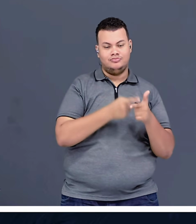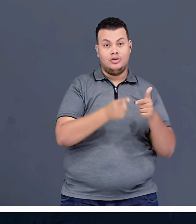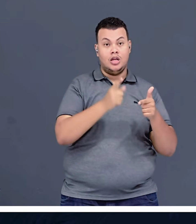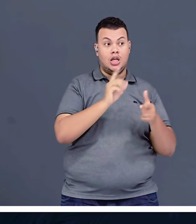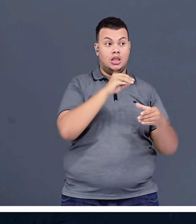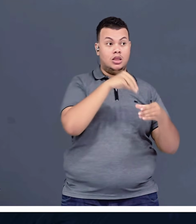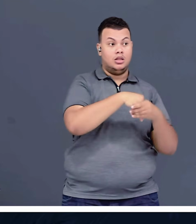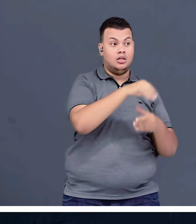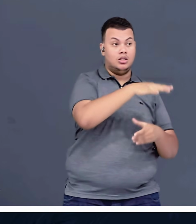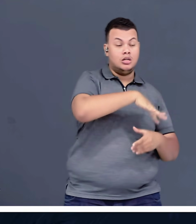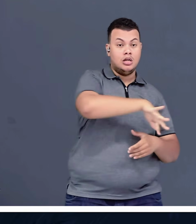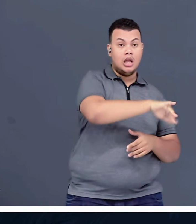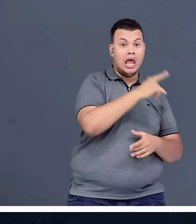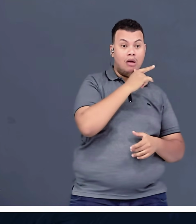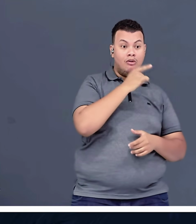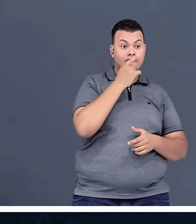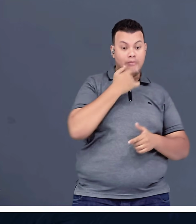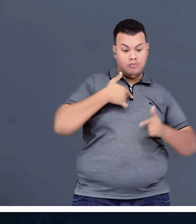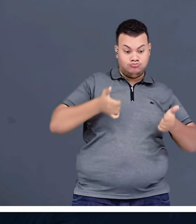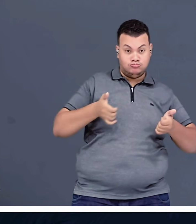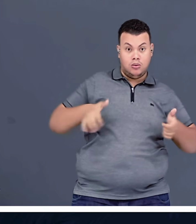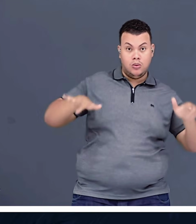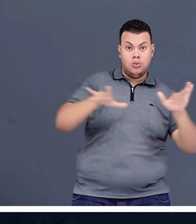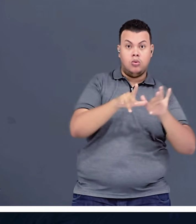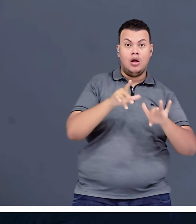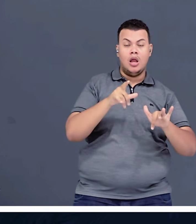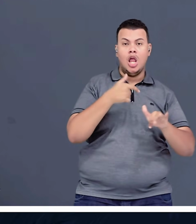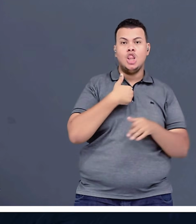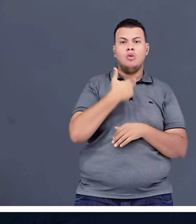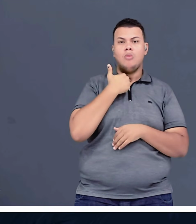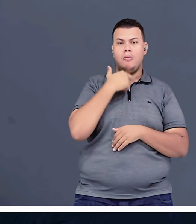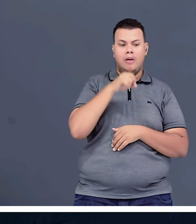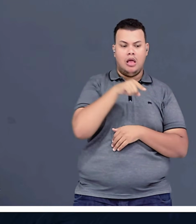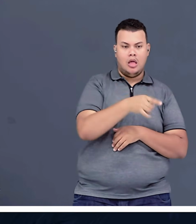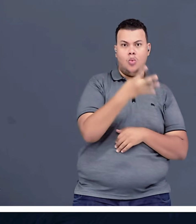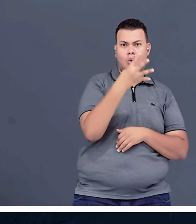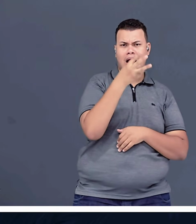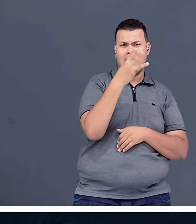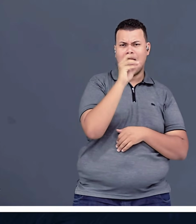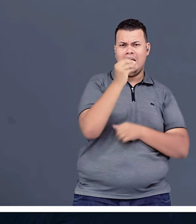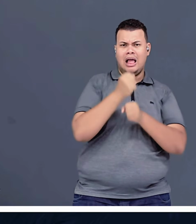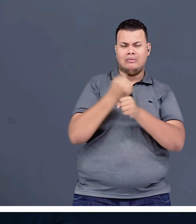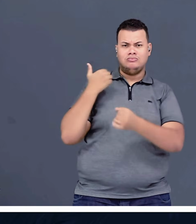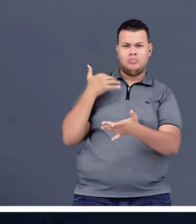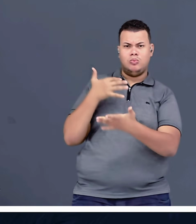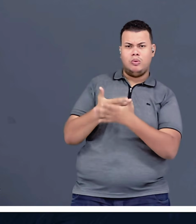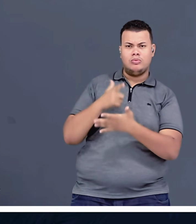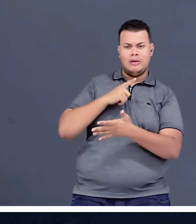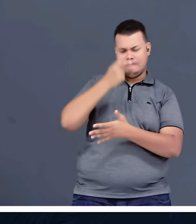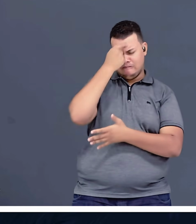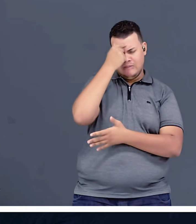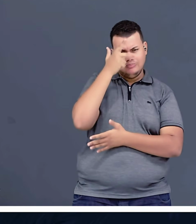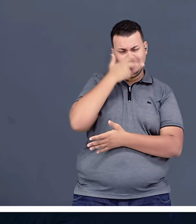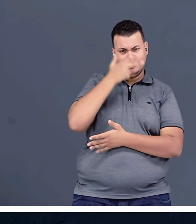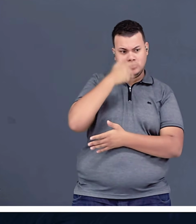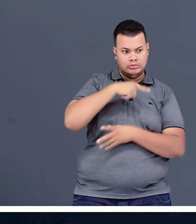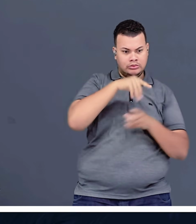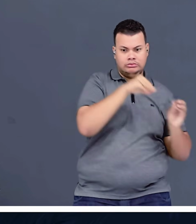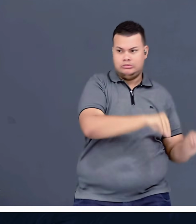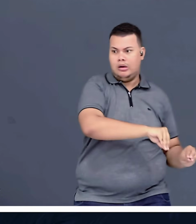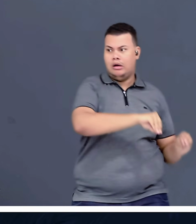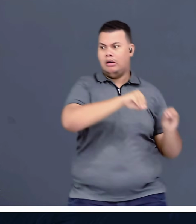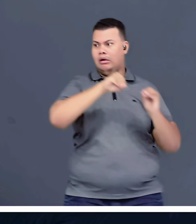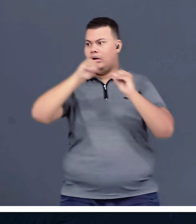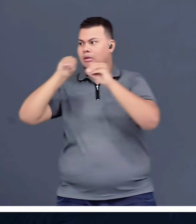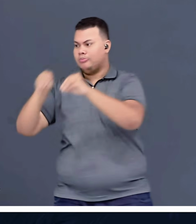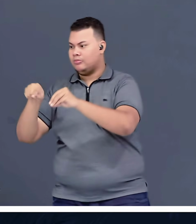Ali, gente, no Mar Vermelho, Deus disse: eu não posso pegar esse povo que durante 430 anos teve a mentalidade da escassez e catapultar esse povo